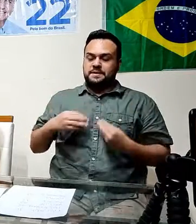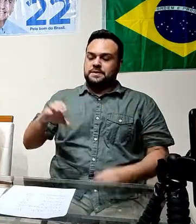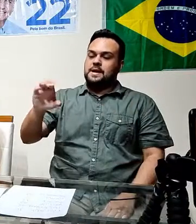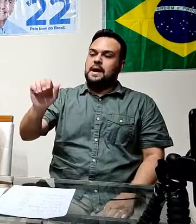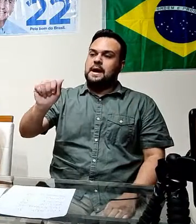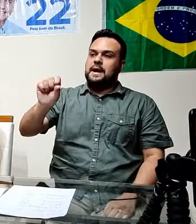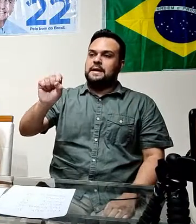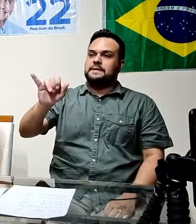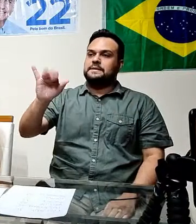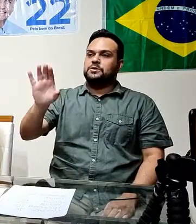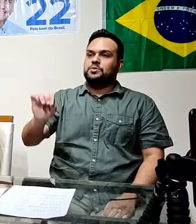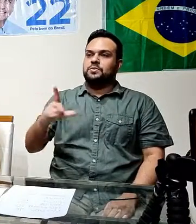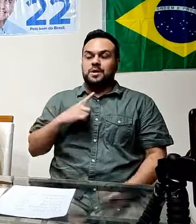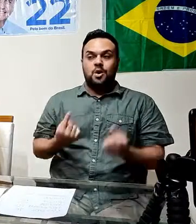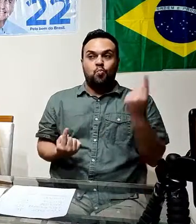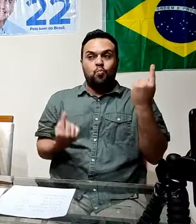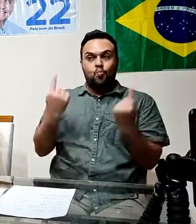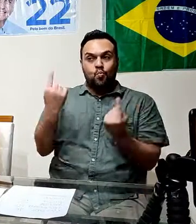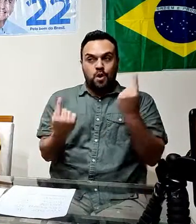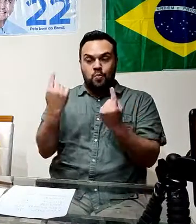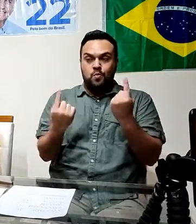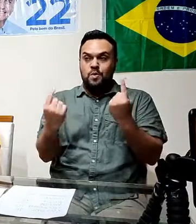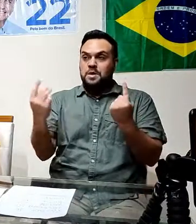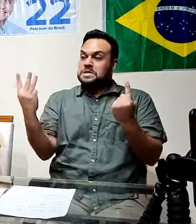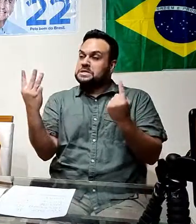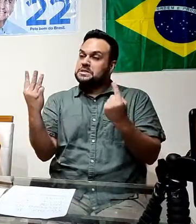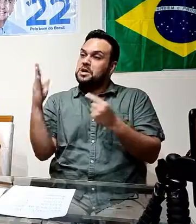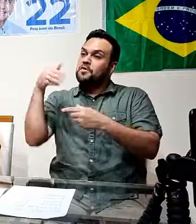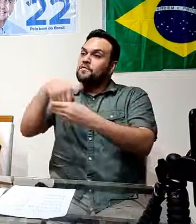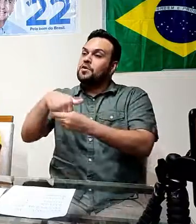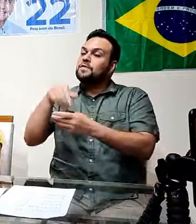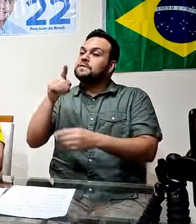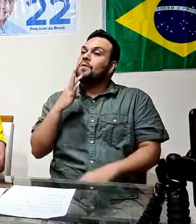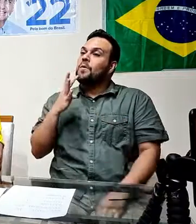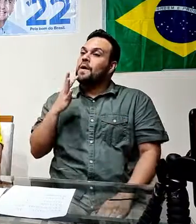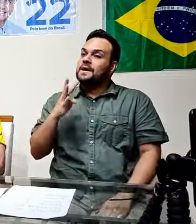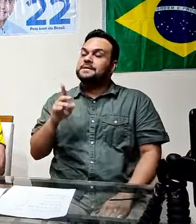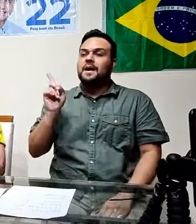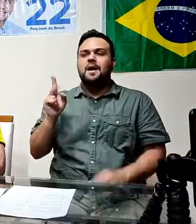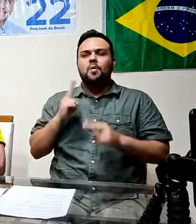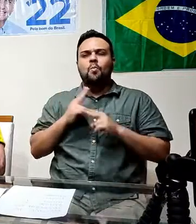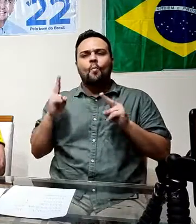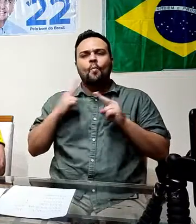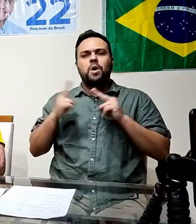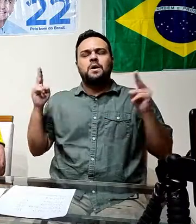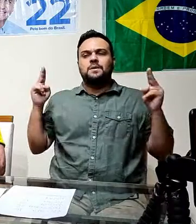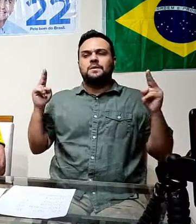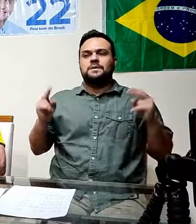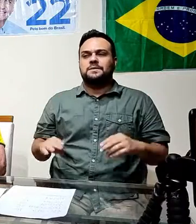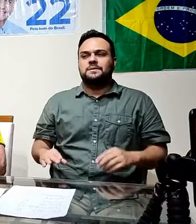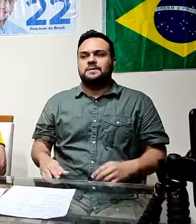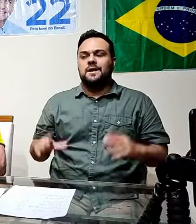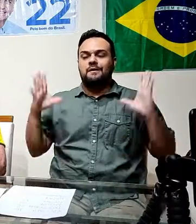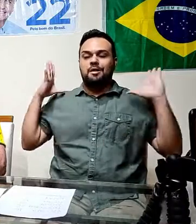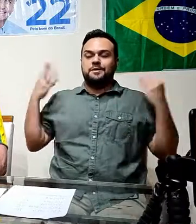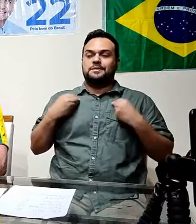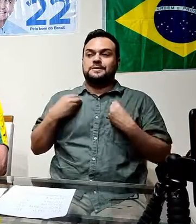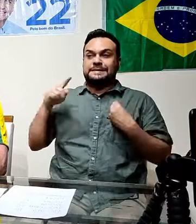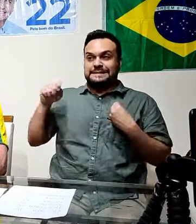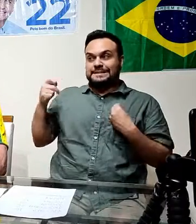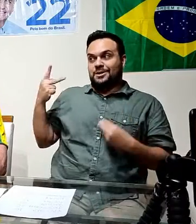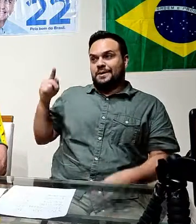1-1. O terceiro voto que ele vai dar, não sei se vocês conhecem, é um ministro bastante discreto, é Alexandre